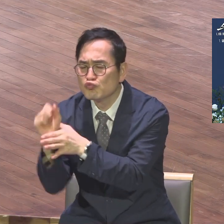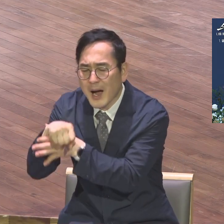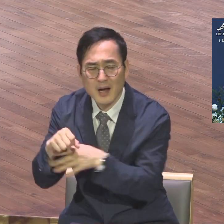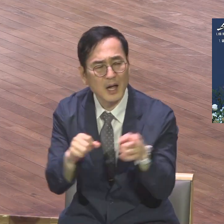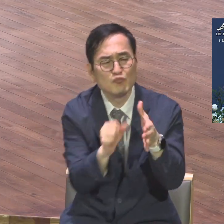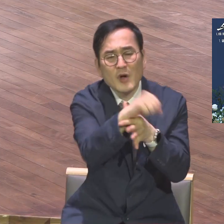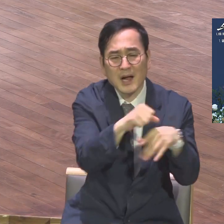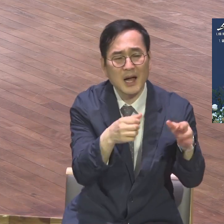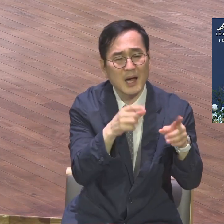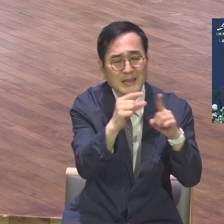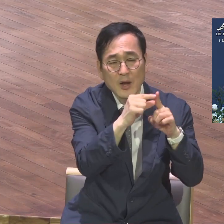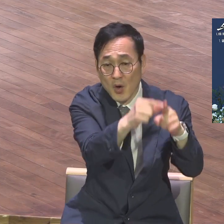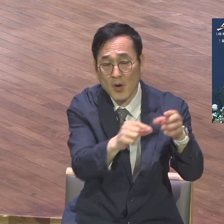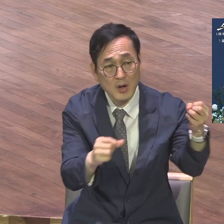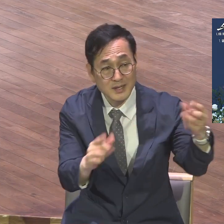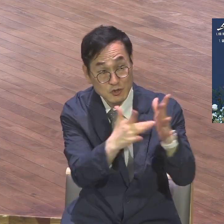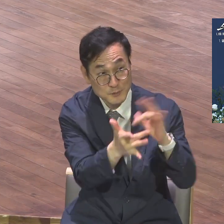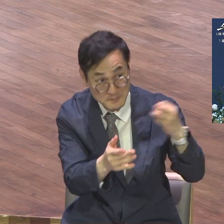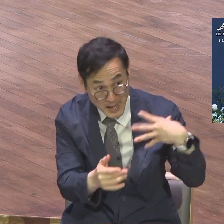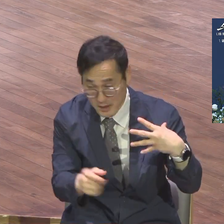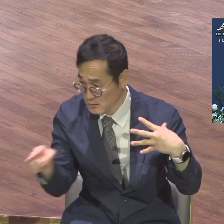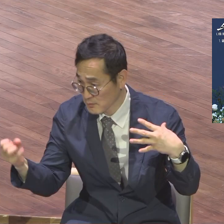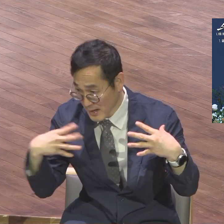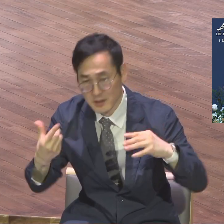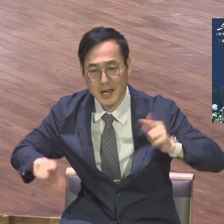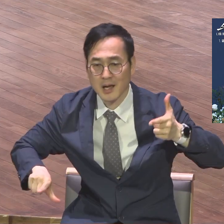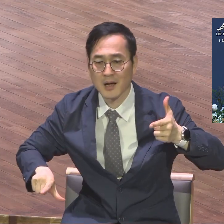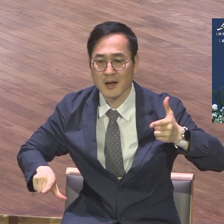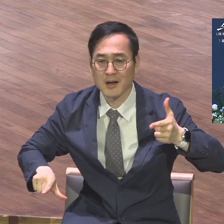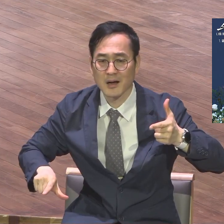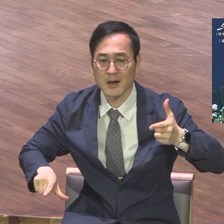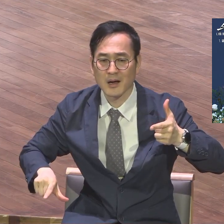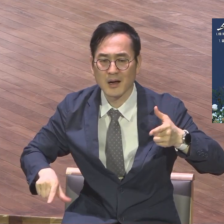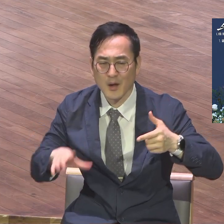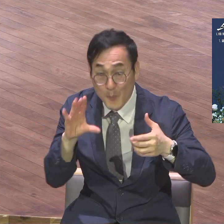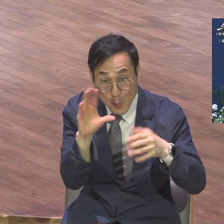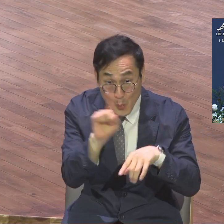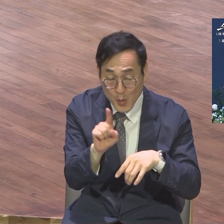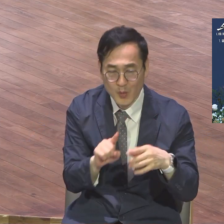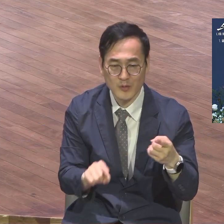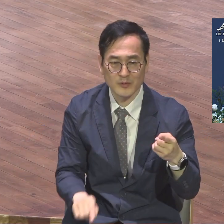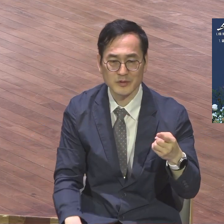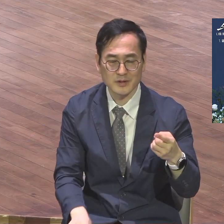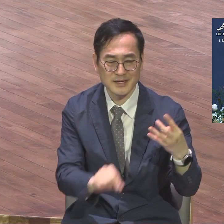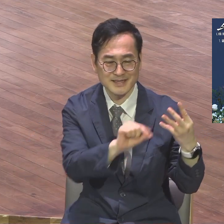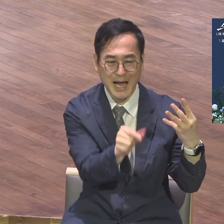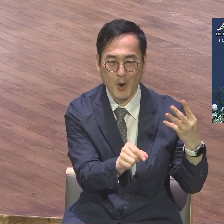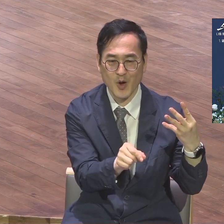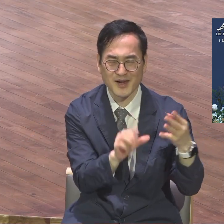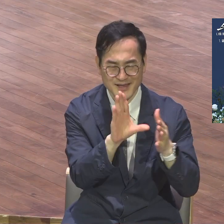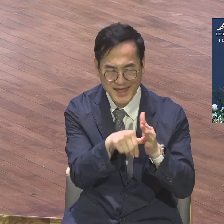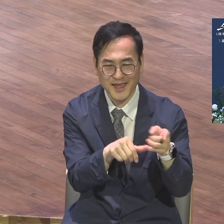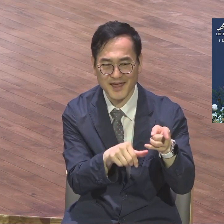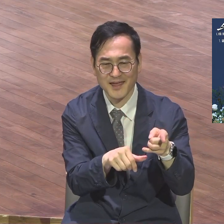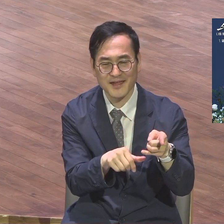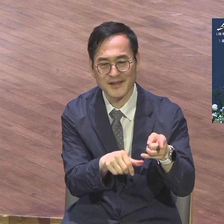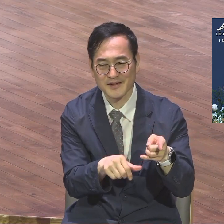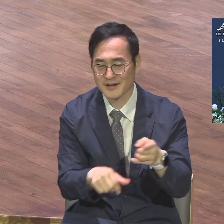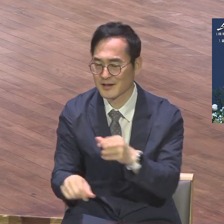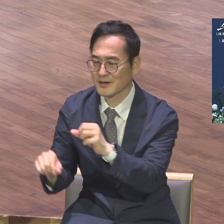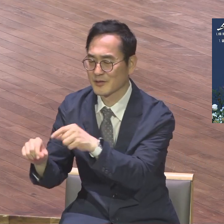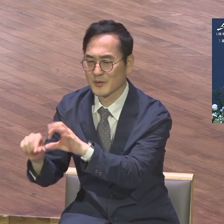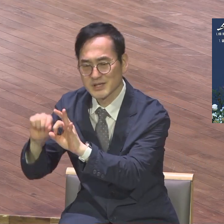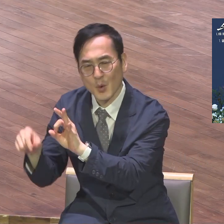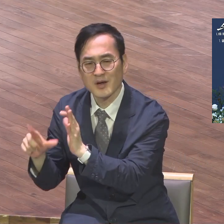세밀하게 히브리어는 다릅니다. 뜻이. 그렇기 때문에 13절은 논리적으로 아무런 문제가 없어요. 그리고 무화과